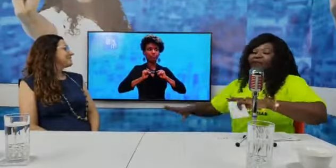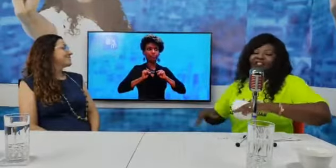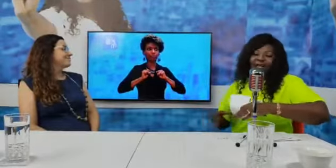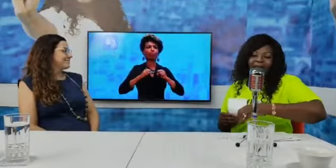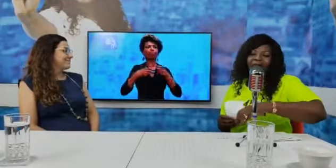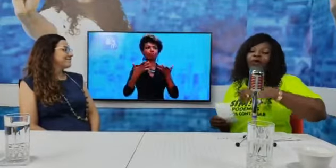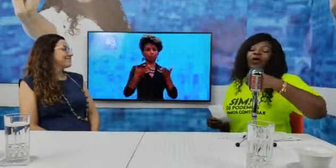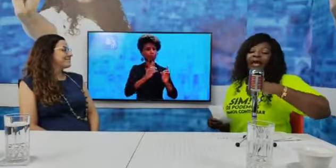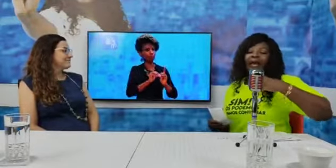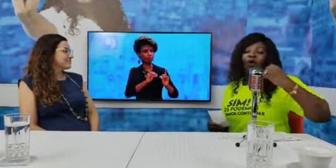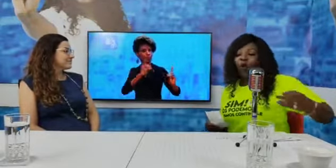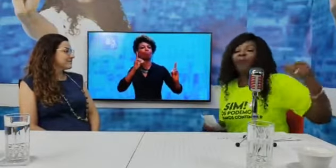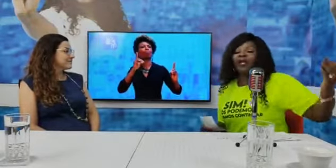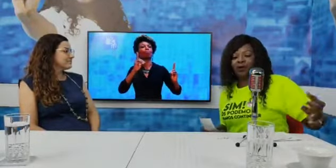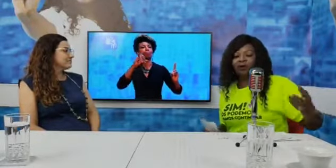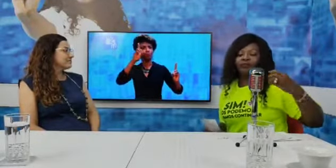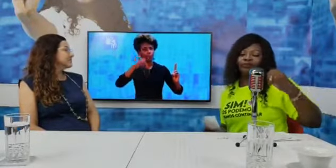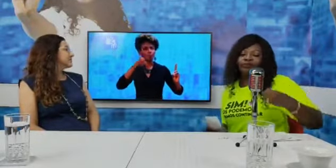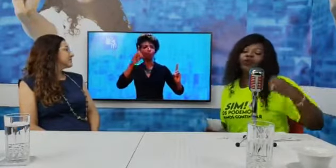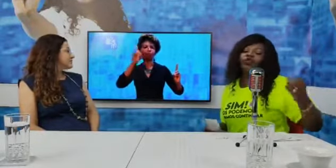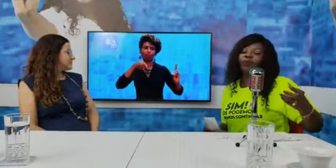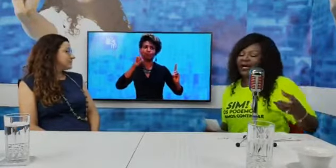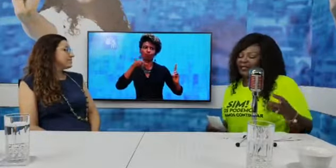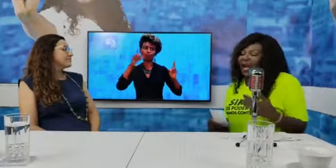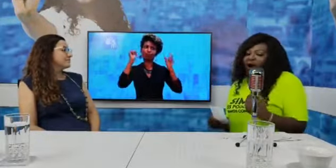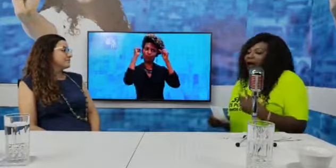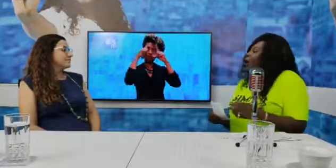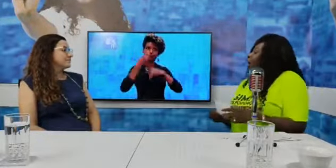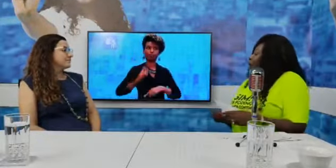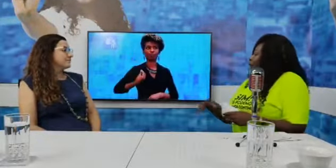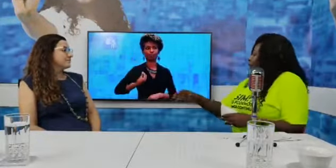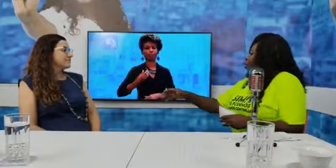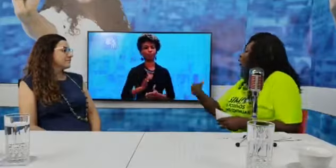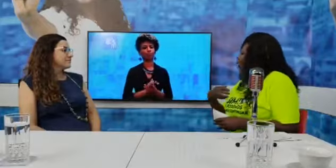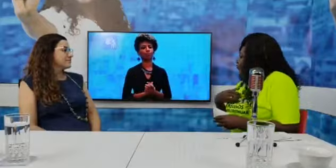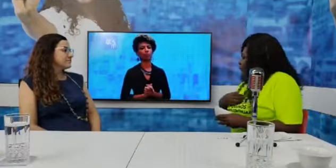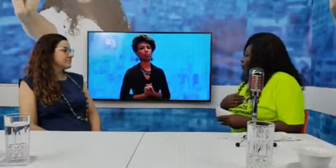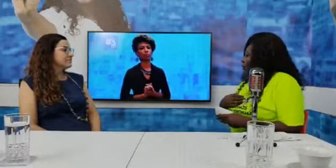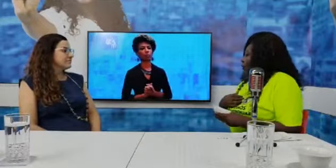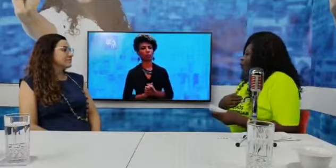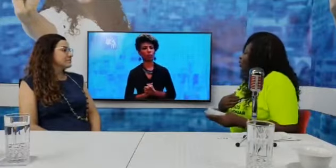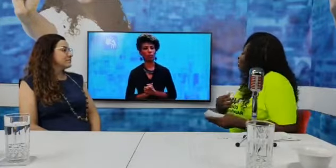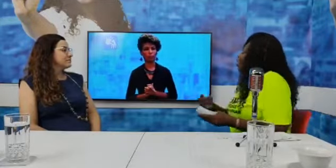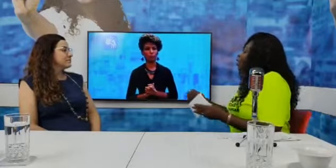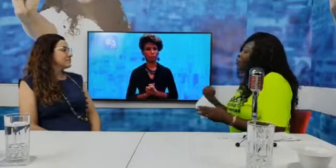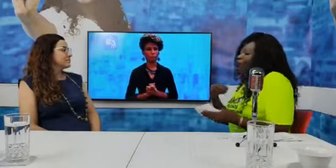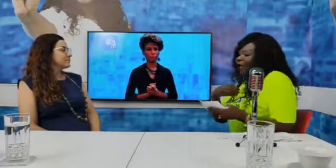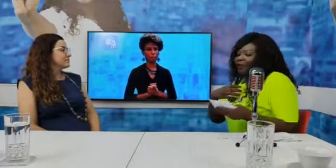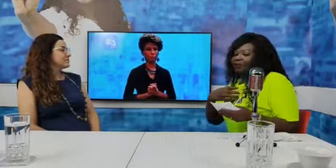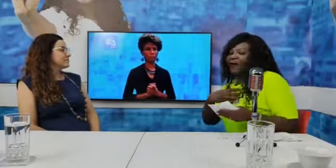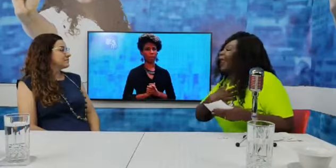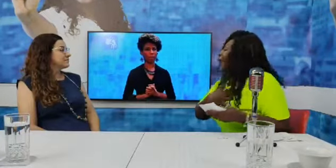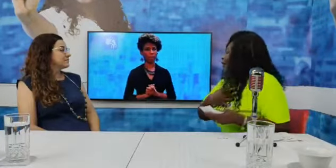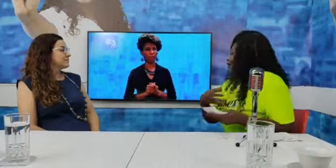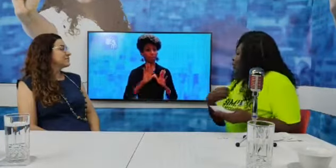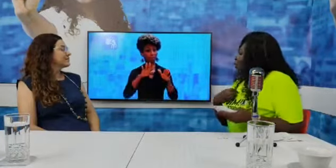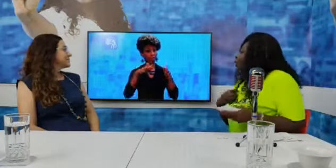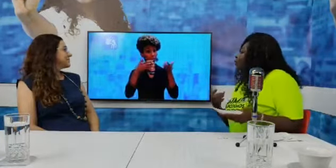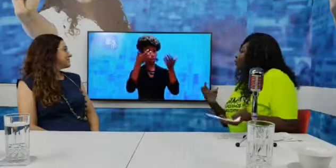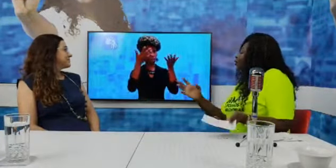o afastamento complicou muito mais. Agora, eu quero, Luísa,